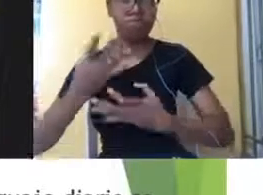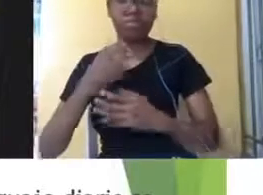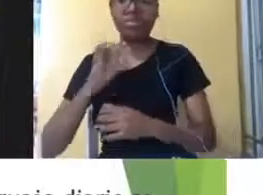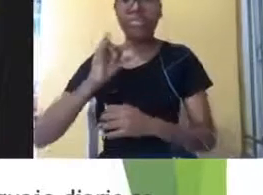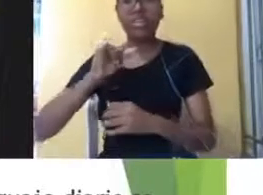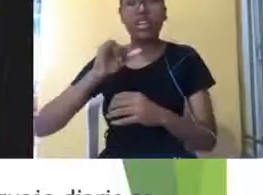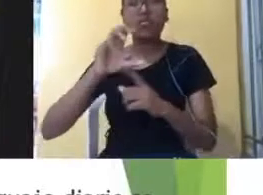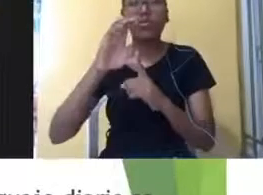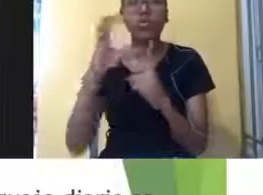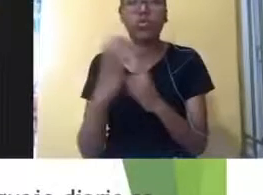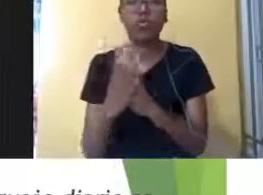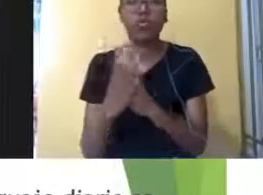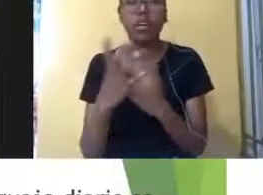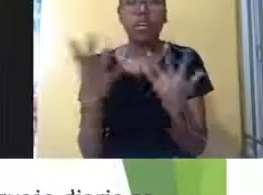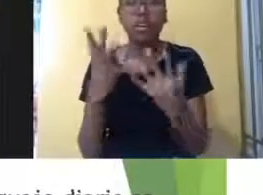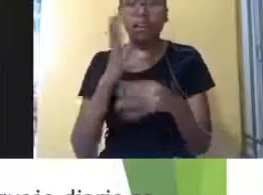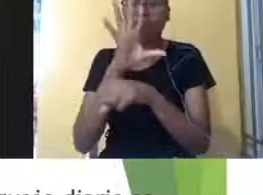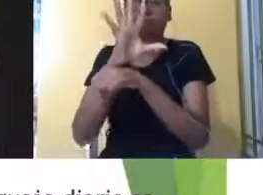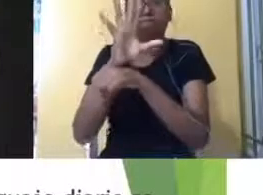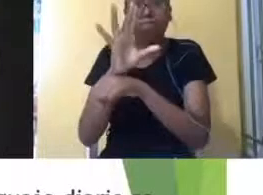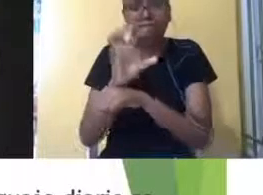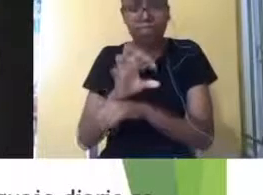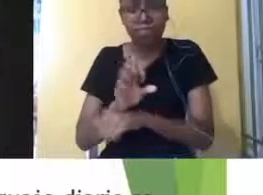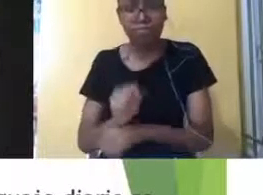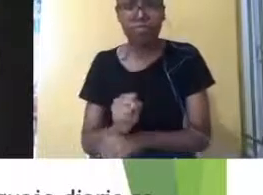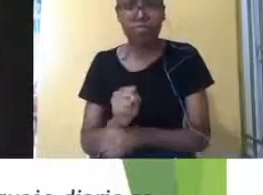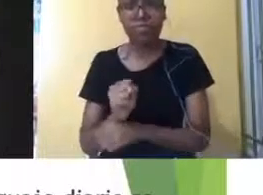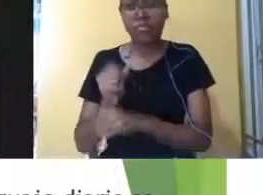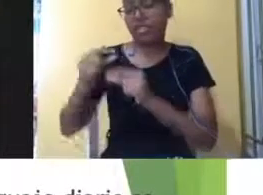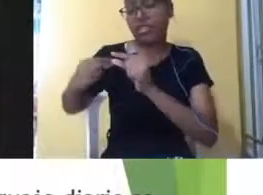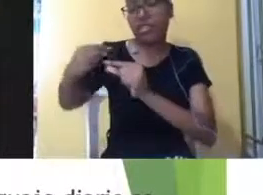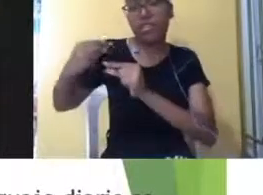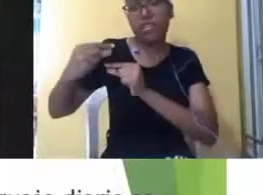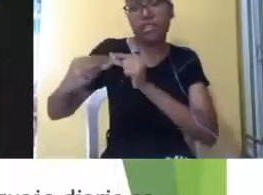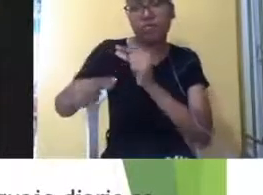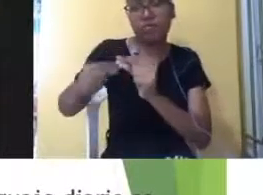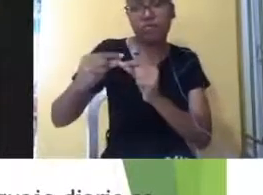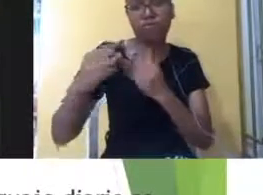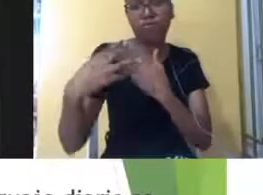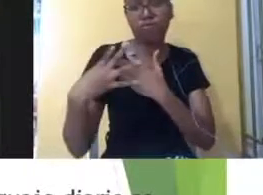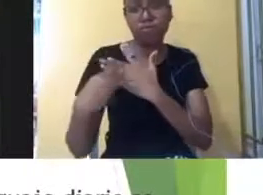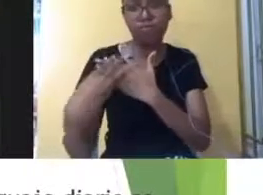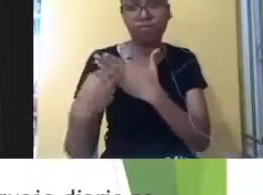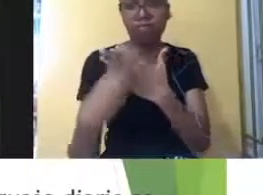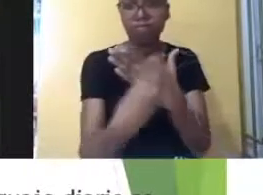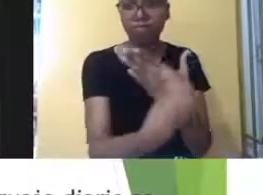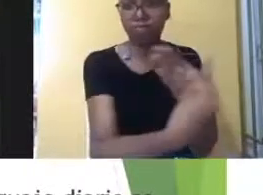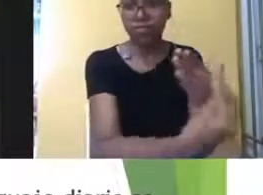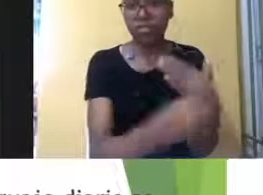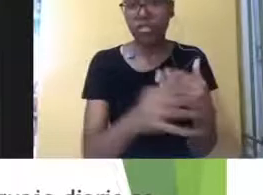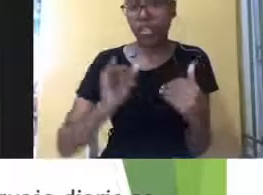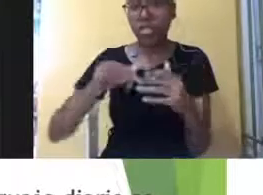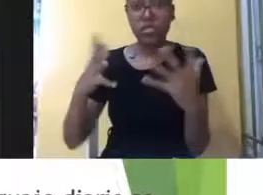las tradiciones que se van transmitiendo de generación en generación. Y eso tiene que ver con un grupo de personas